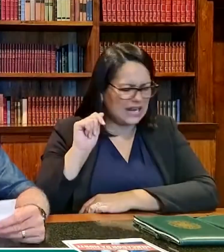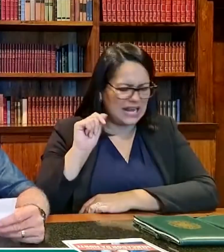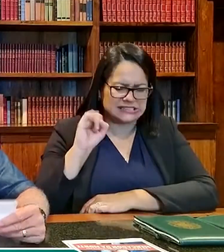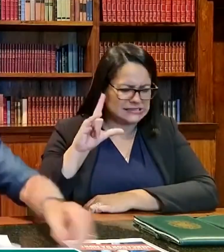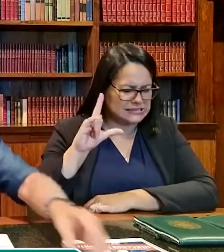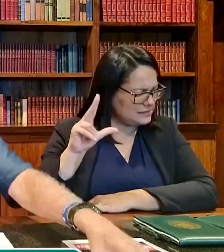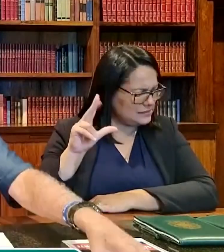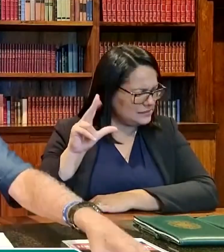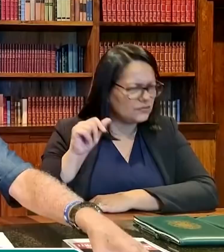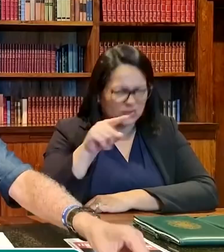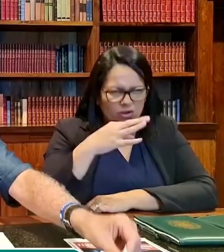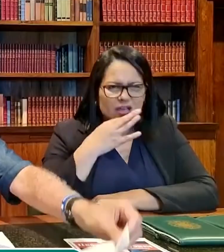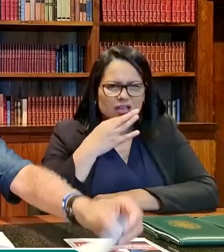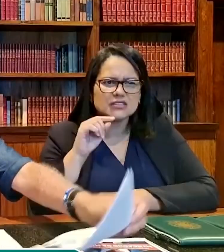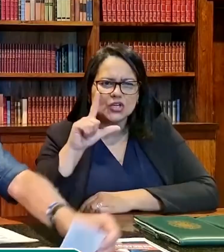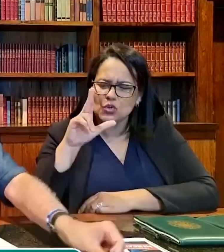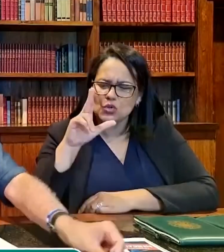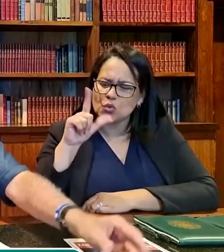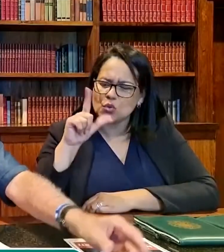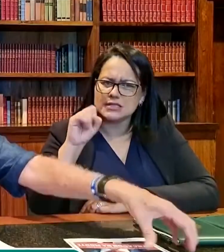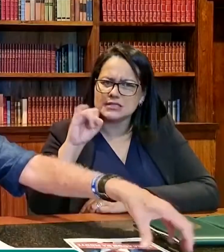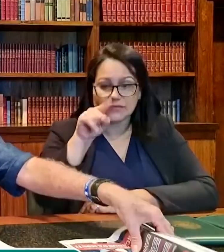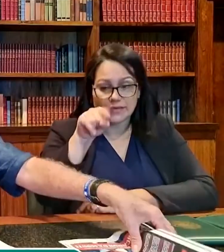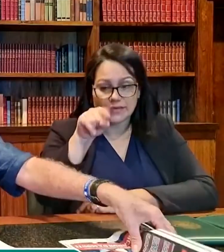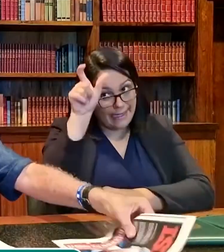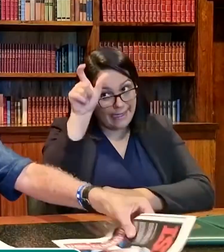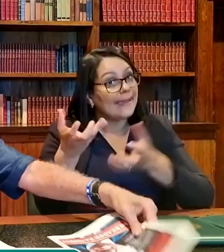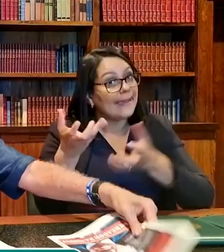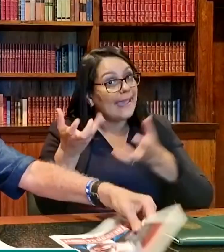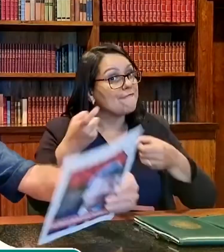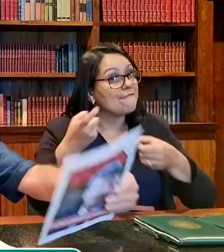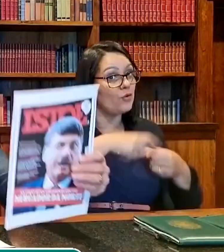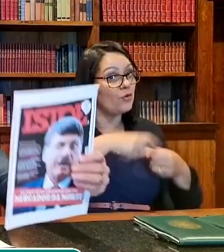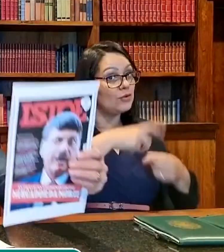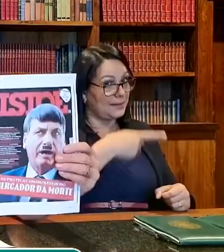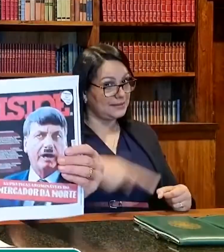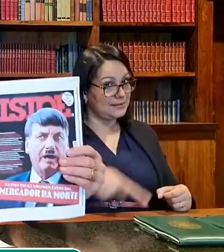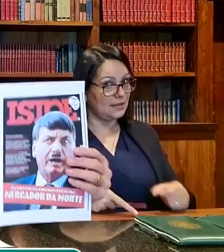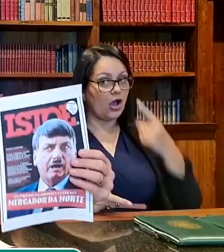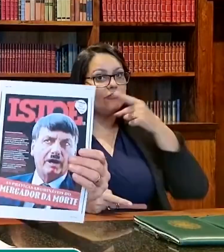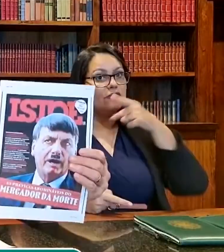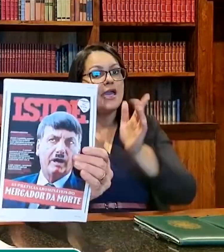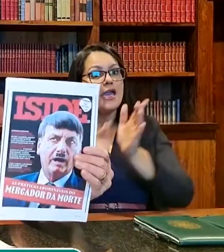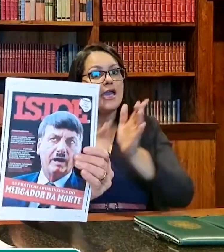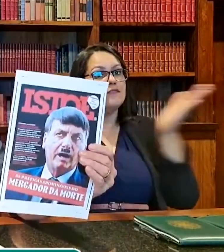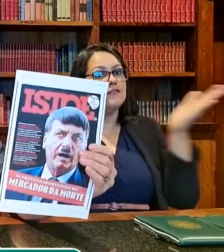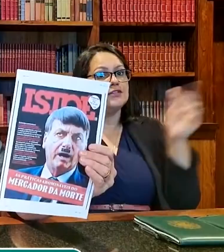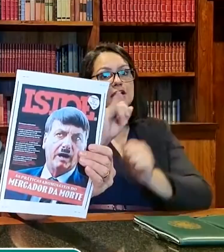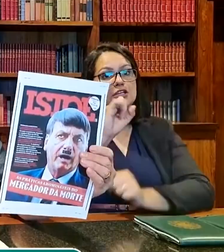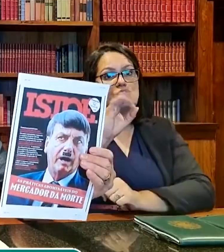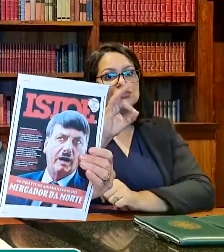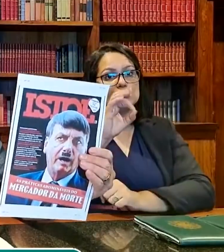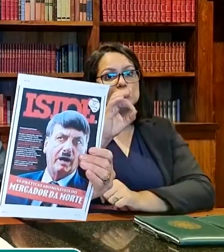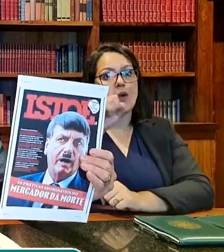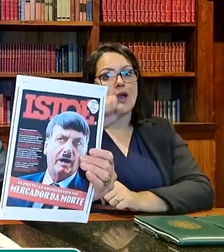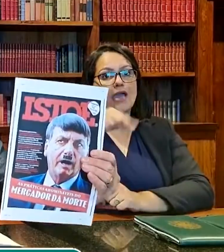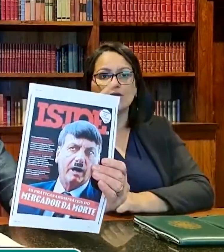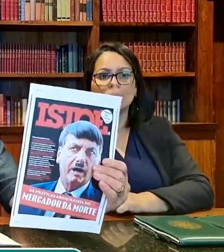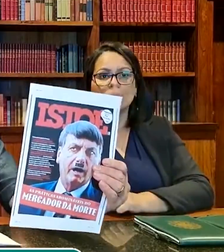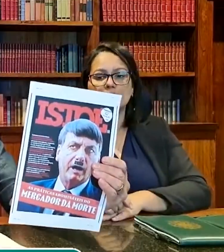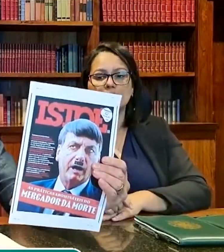mensagem falsa dizendo que há relatórios do governo do Reino Unido mostrando que pessoas vacinadas